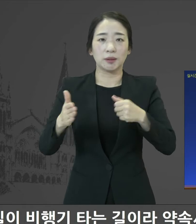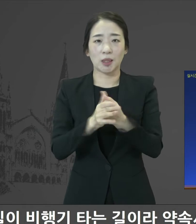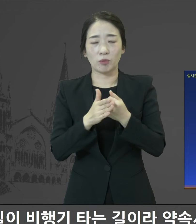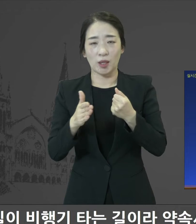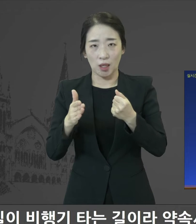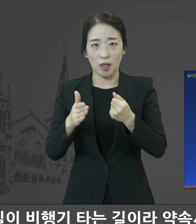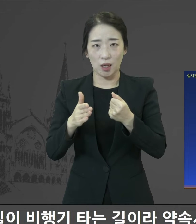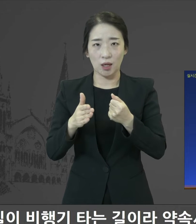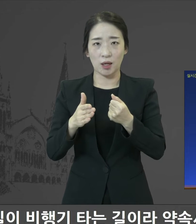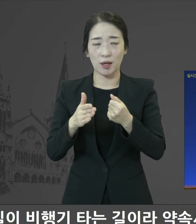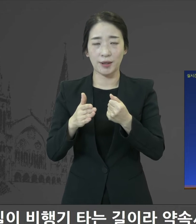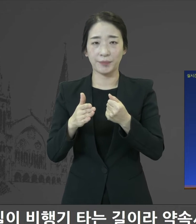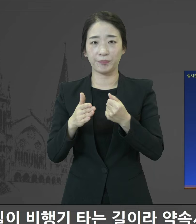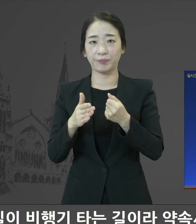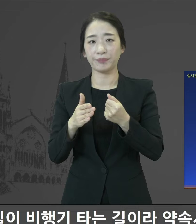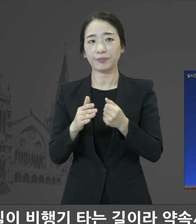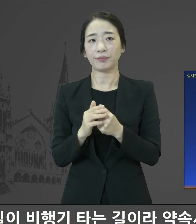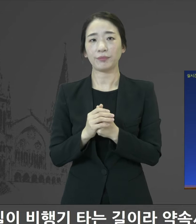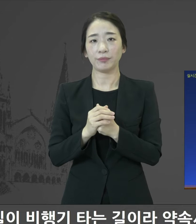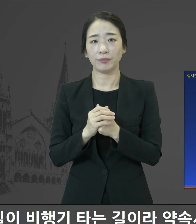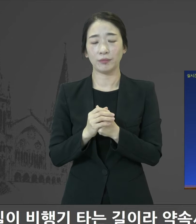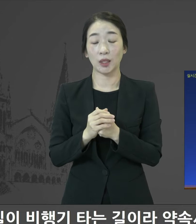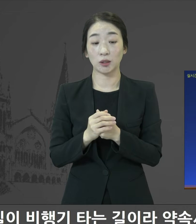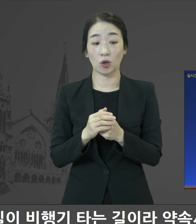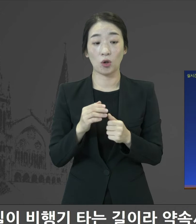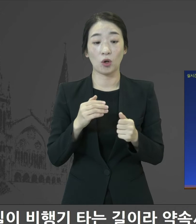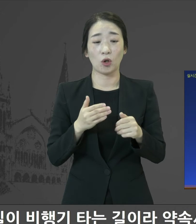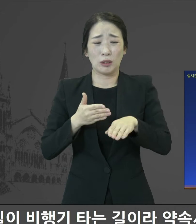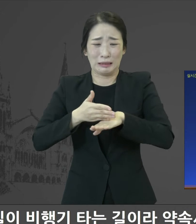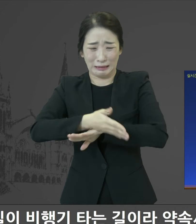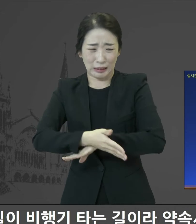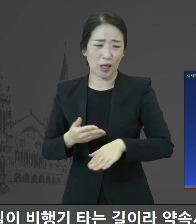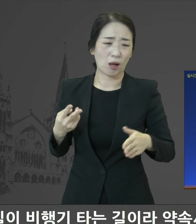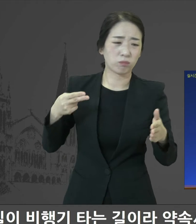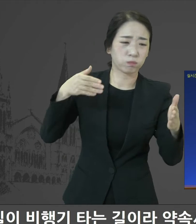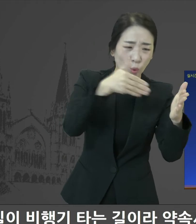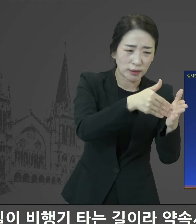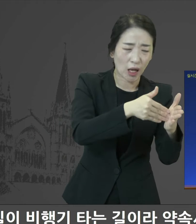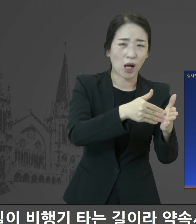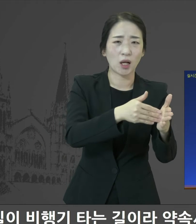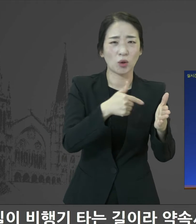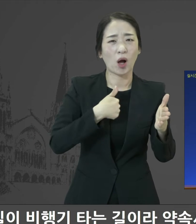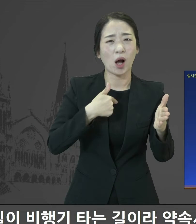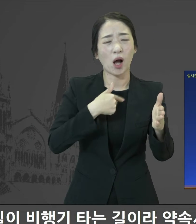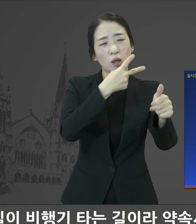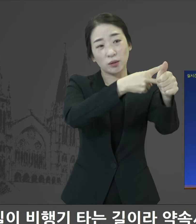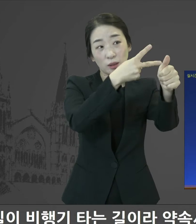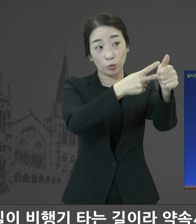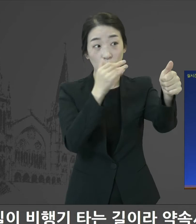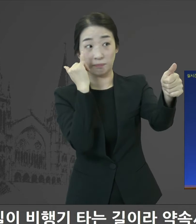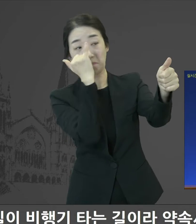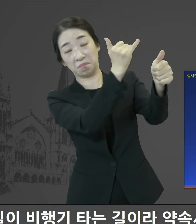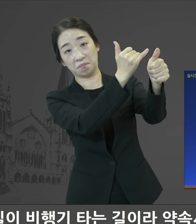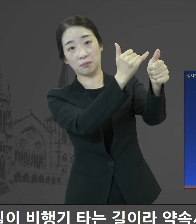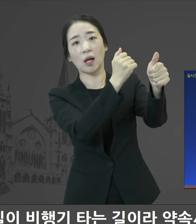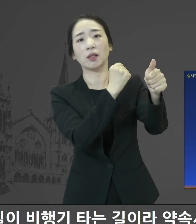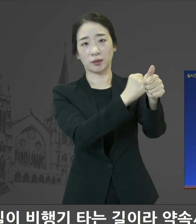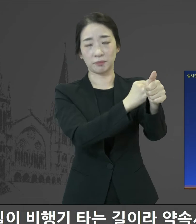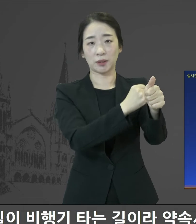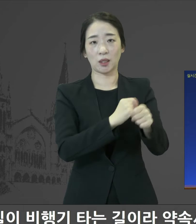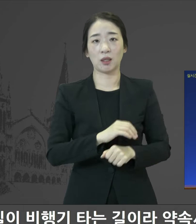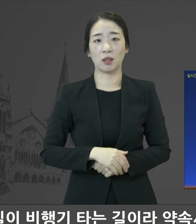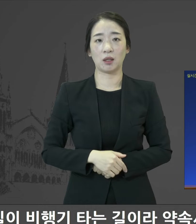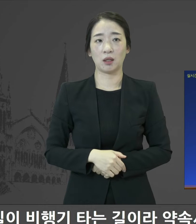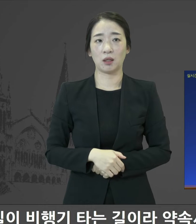저는 도착하자마자 교수님께 제가 늦어졌다고 전화를 드리게 되었습니다. 조금 이